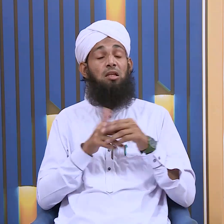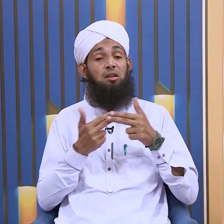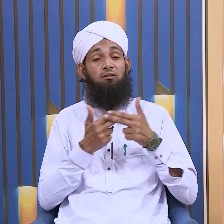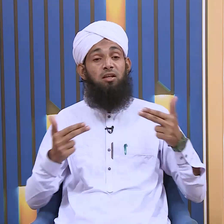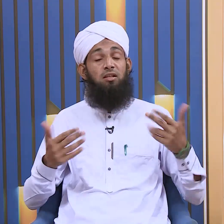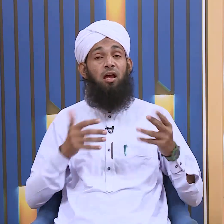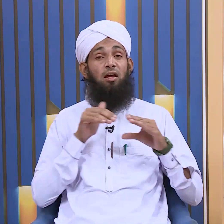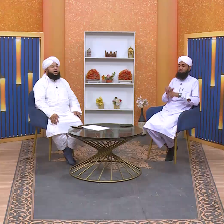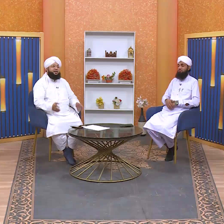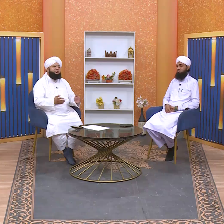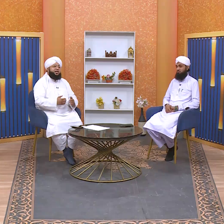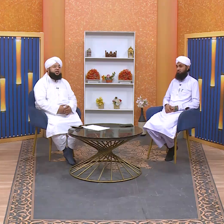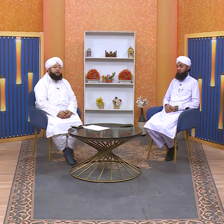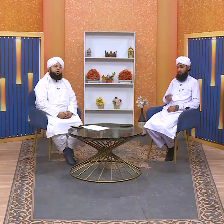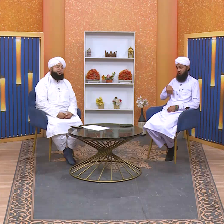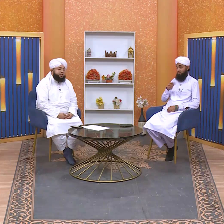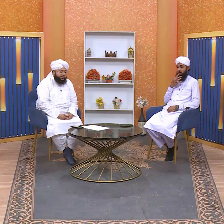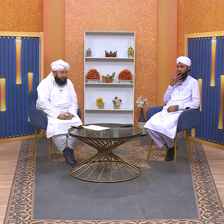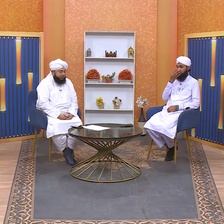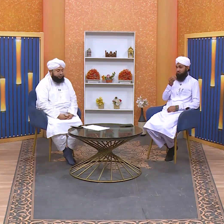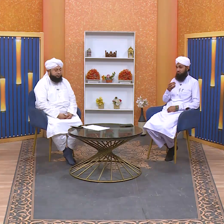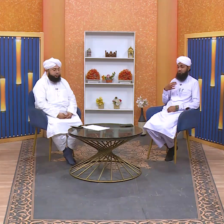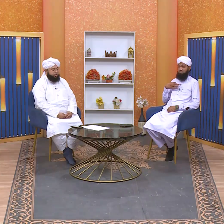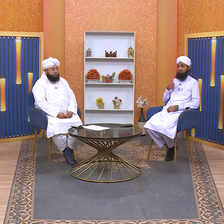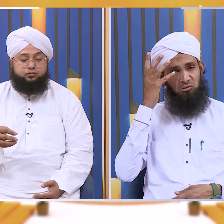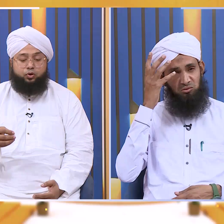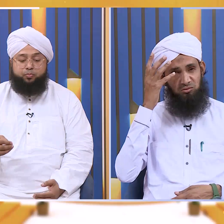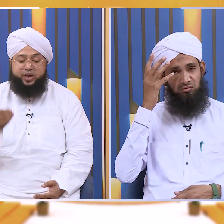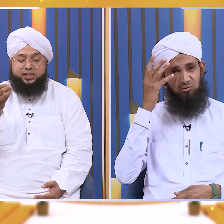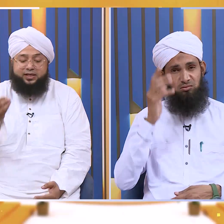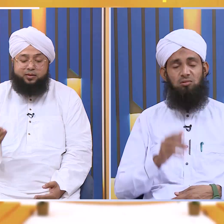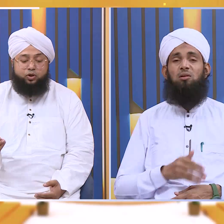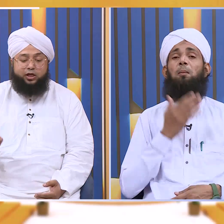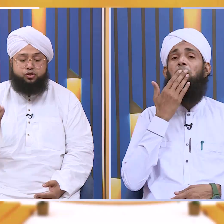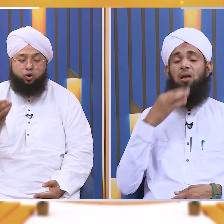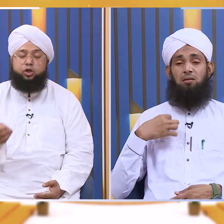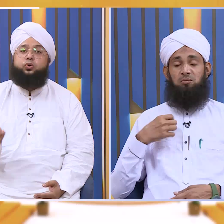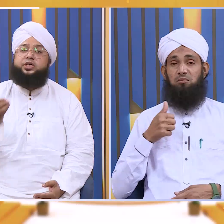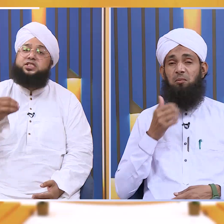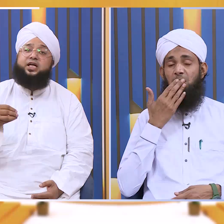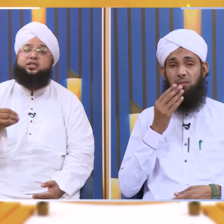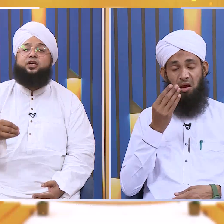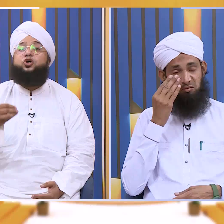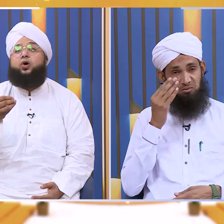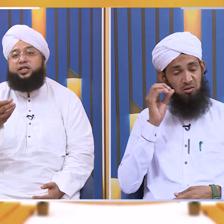بچ سکتے ہیں۔ آئیے ہم جانتے ہیں کہ حب جاہ کیا ہے۔ حب جاہ سے مراد شہرت و عزت کی خواہش